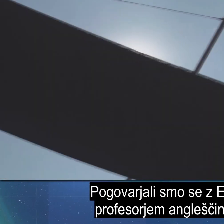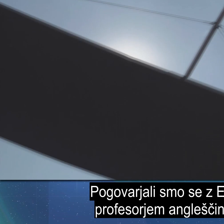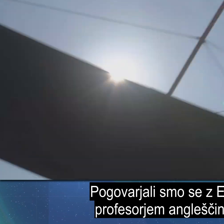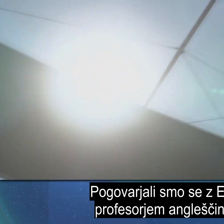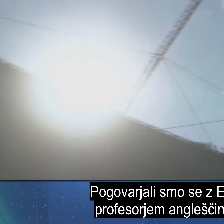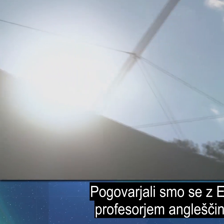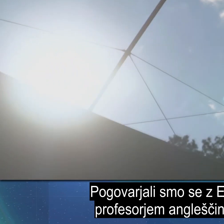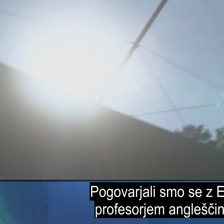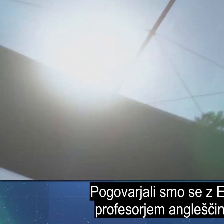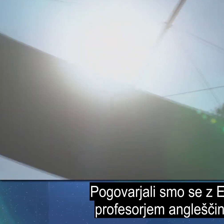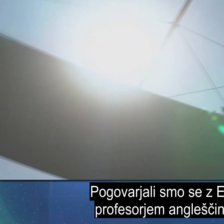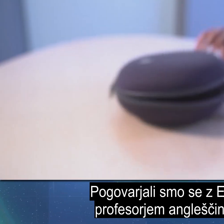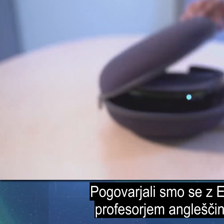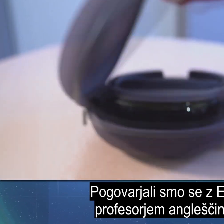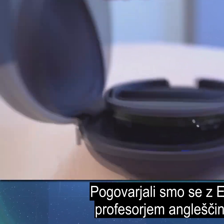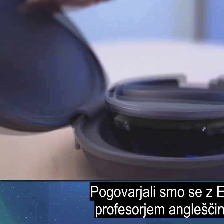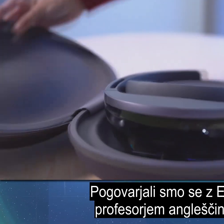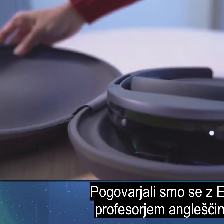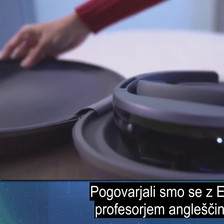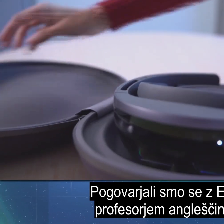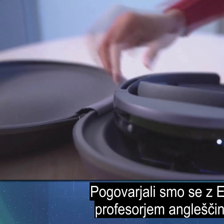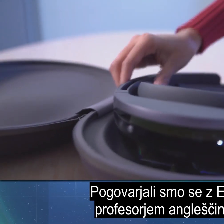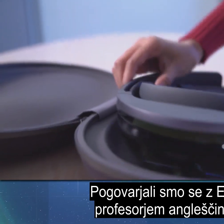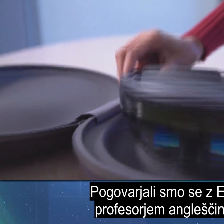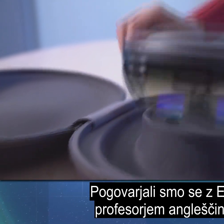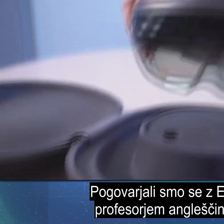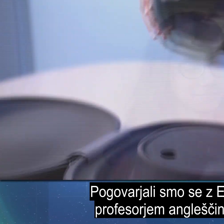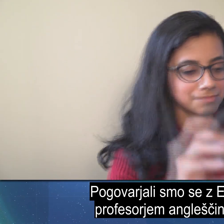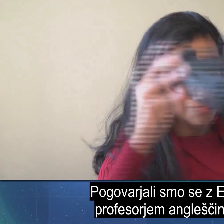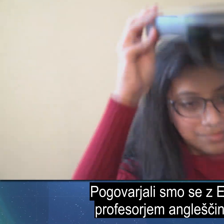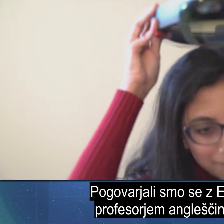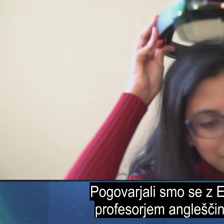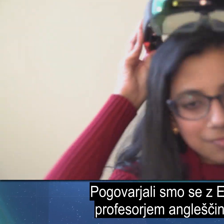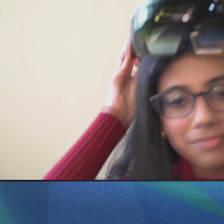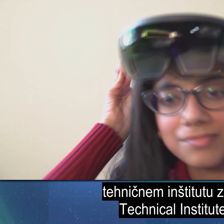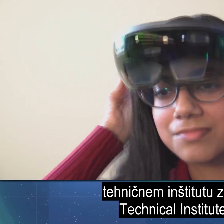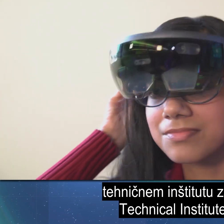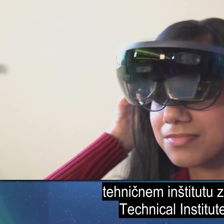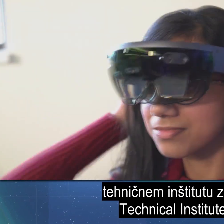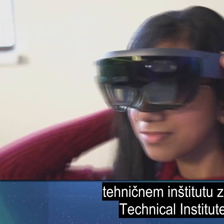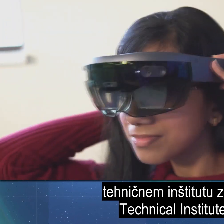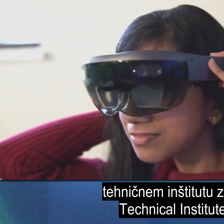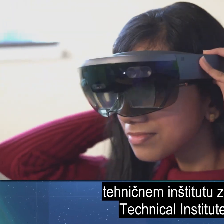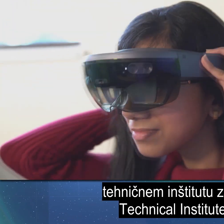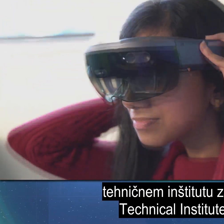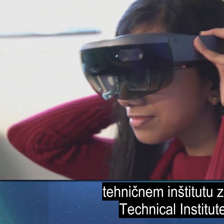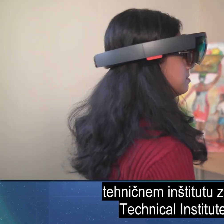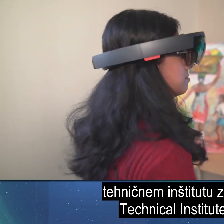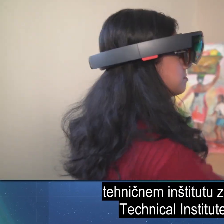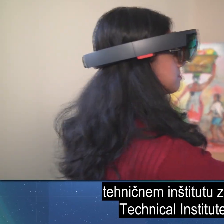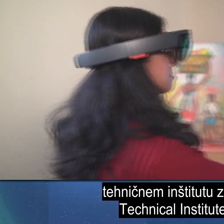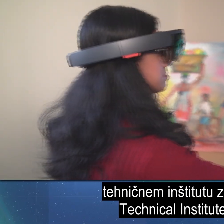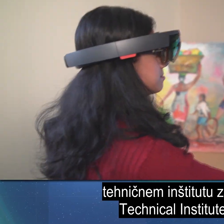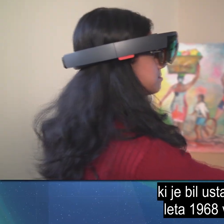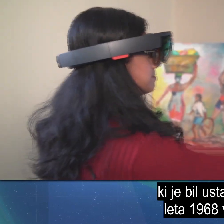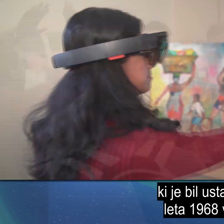Pogovarjali smo se z Eugenom Lylackom, profesorjem angleščine na Nacionalnem tehničnem inštitutu za gluhe, National Technical